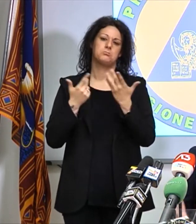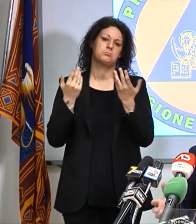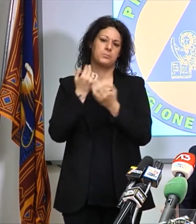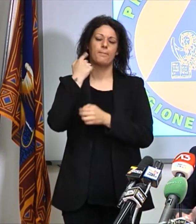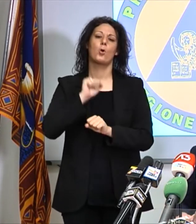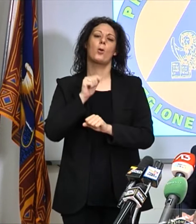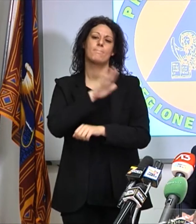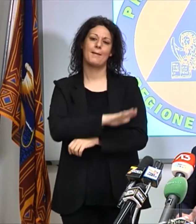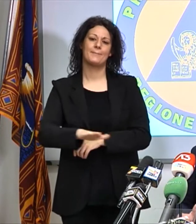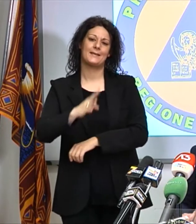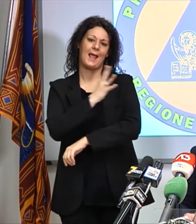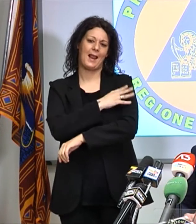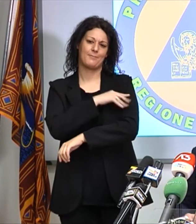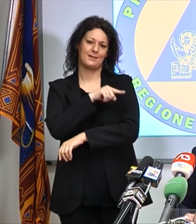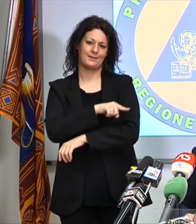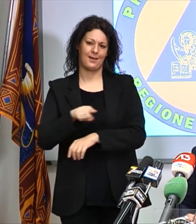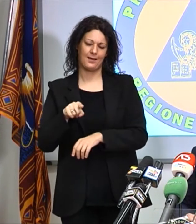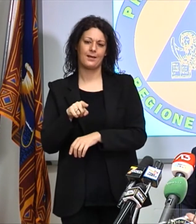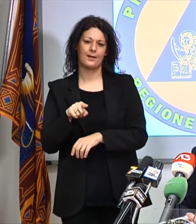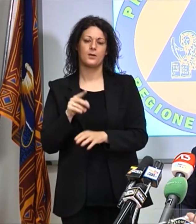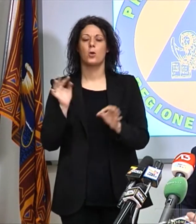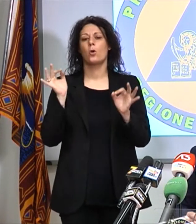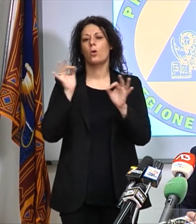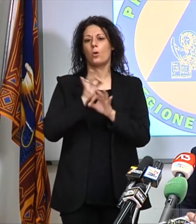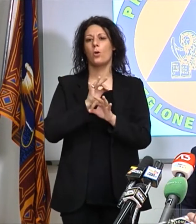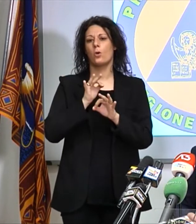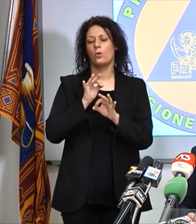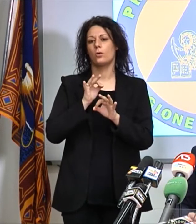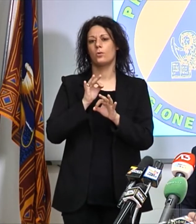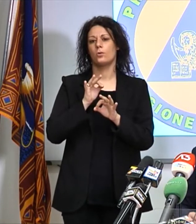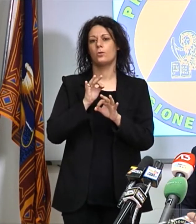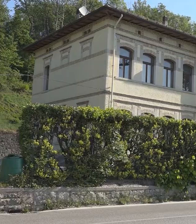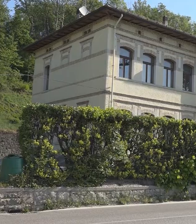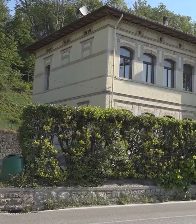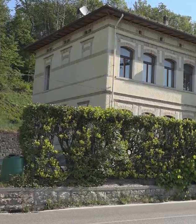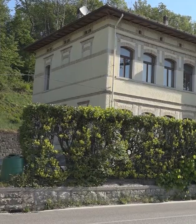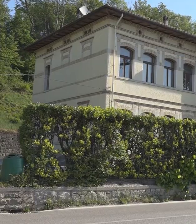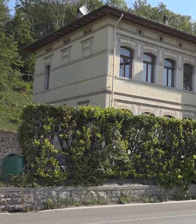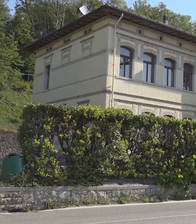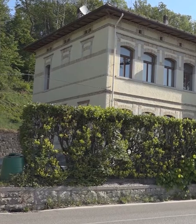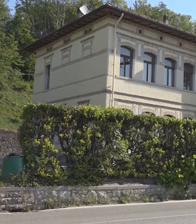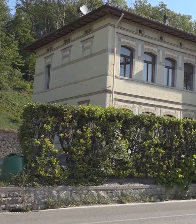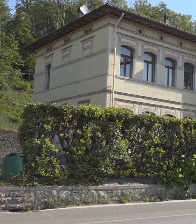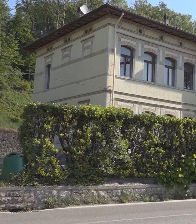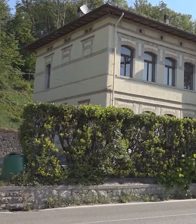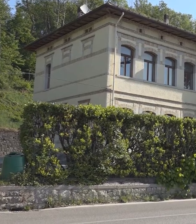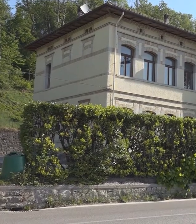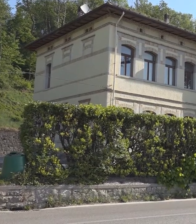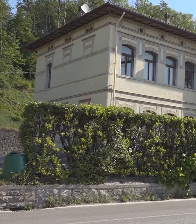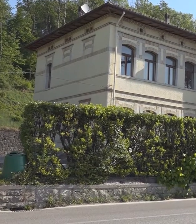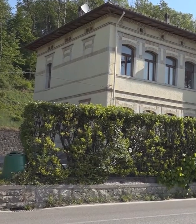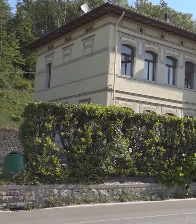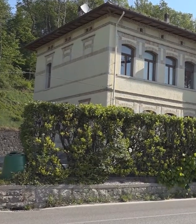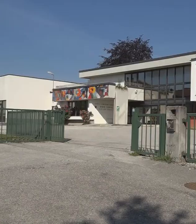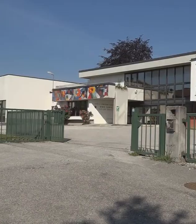all'elementario o a qualcun altro che è in età scolastica nella scuola dell'obbligo e anche agli operatori. Dopodiché la mascherina